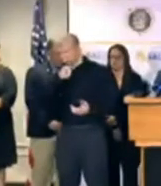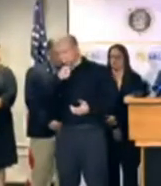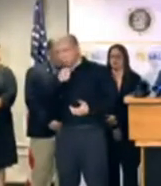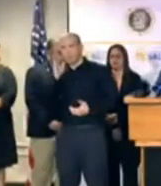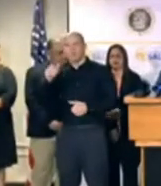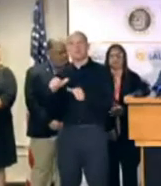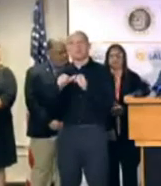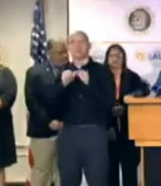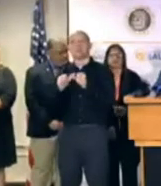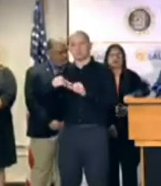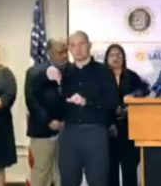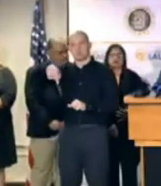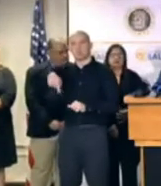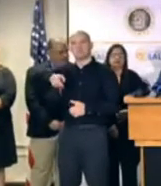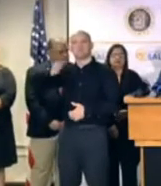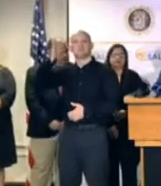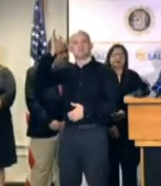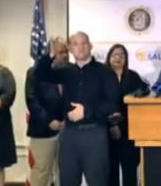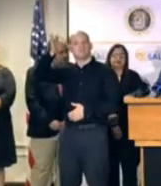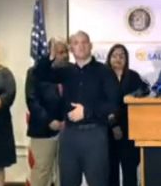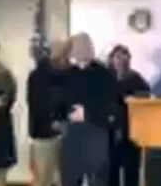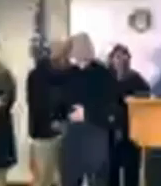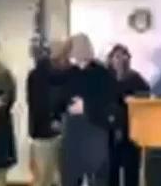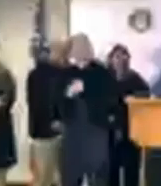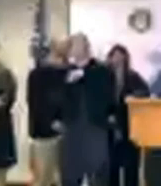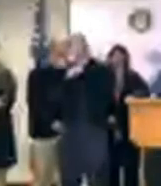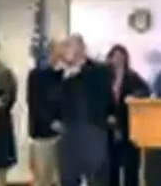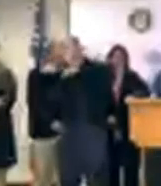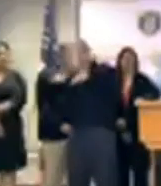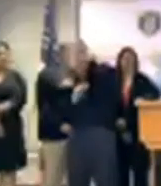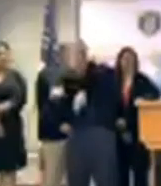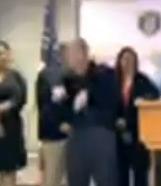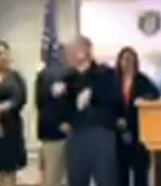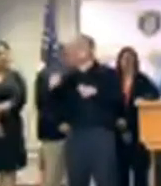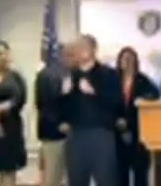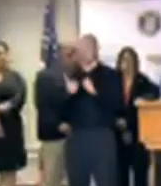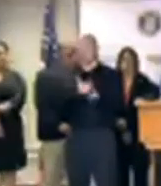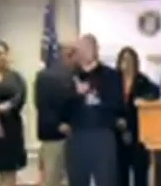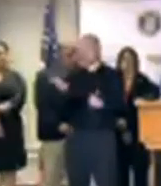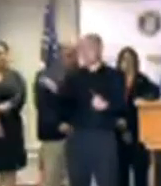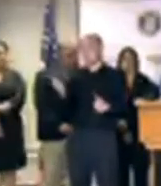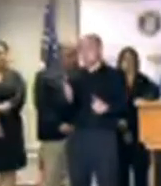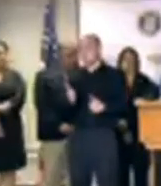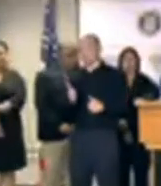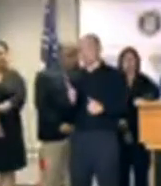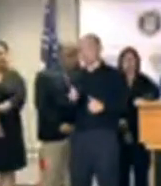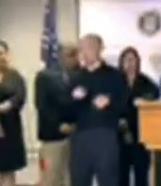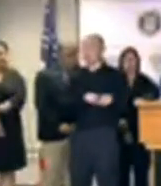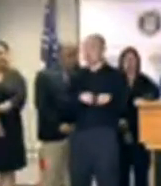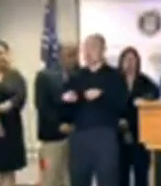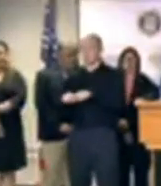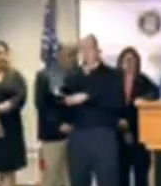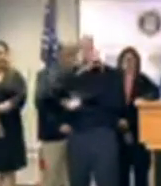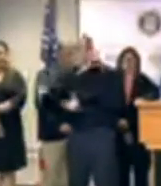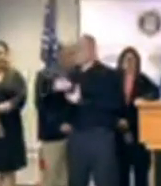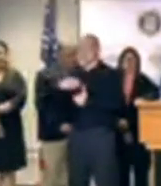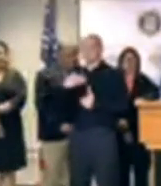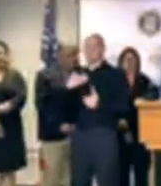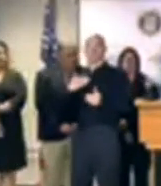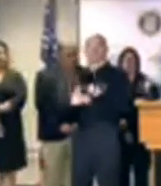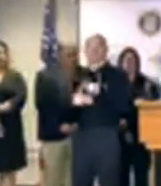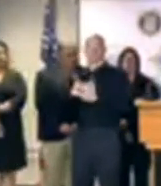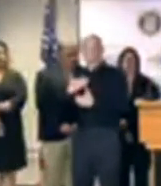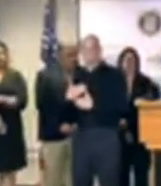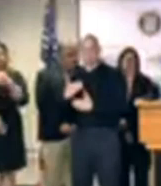a continuar con esta serie de briefings e informaciones con ustedes. Asimismo, vamos a integrar un procedimiento para